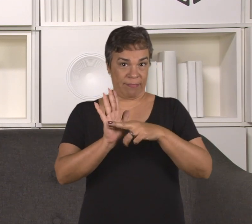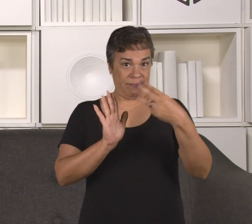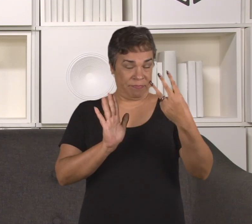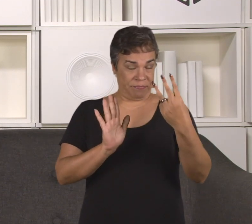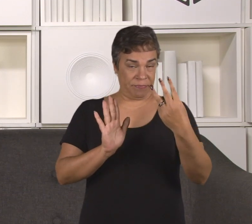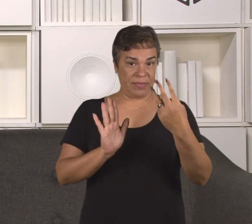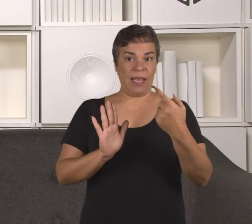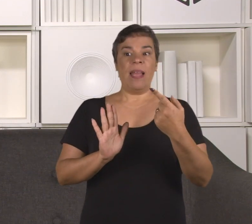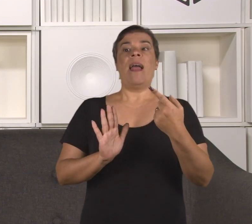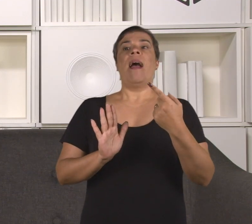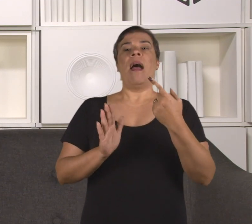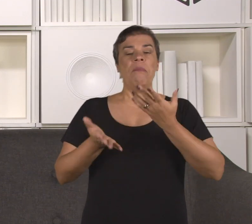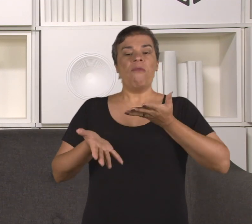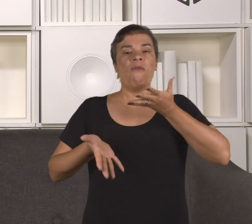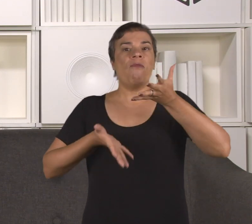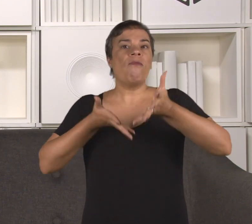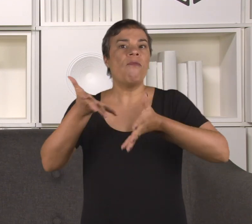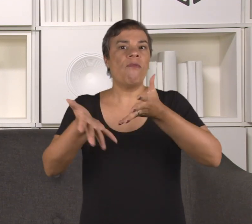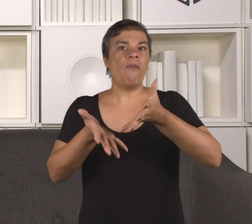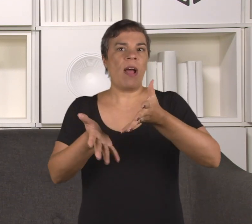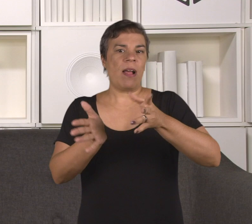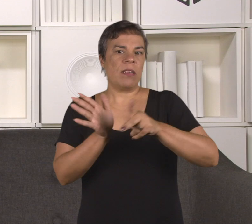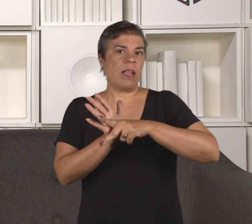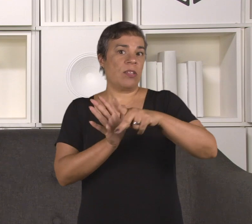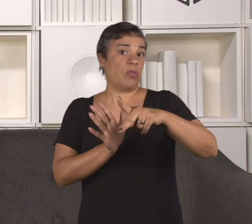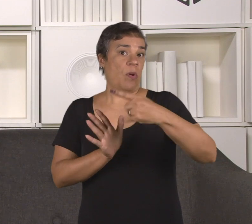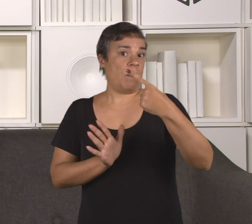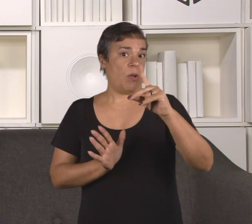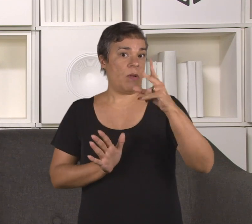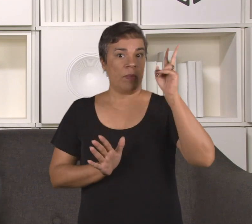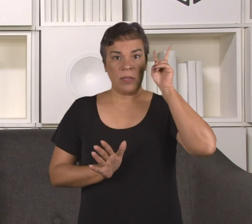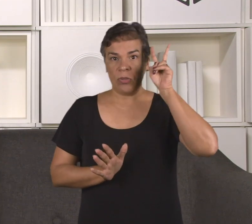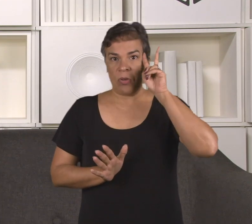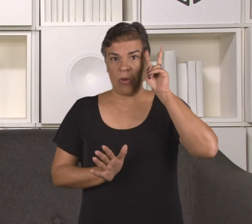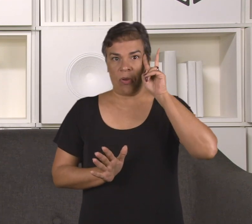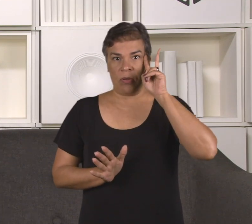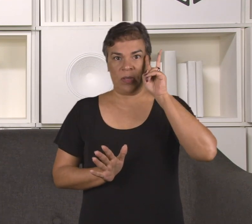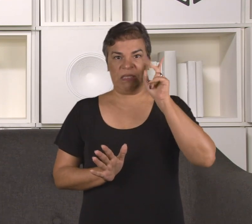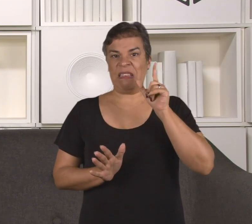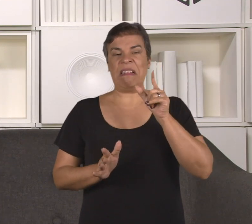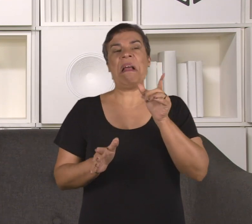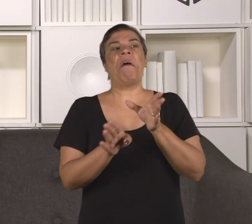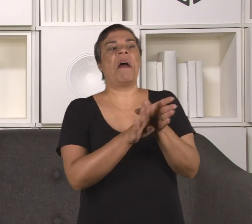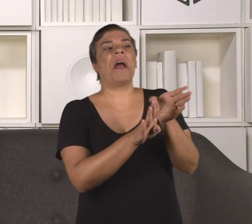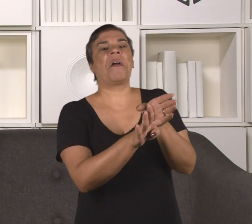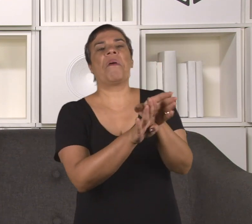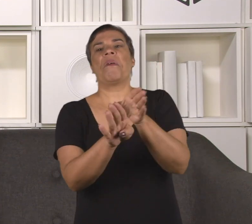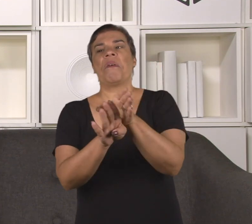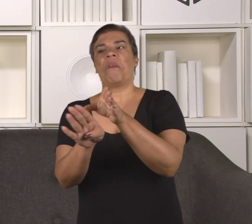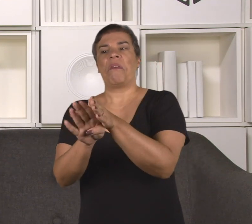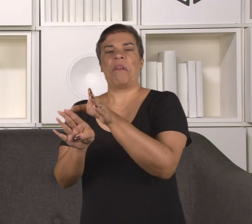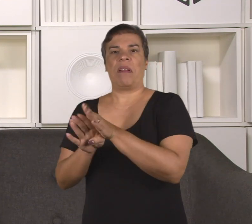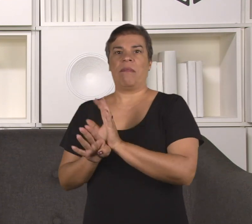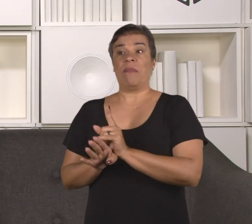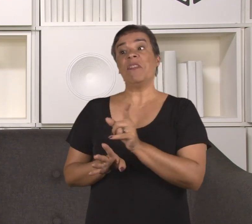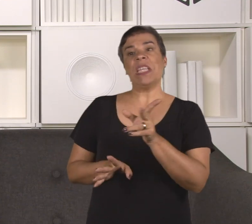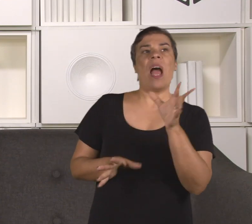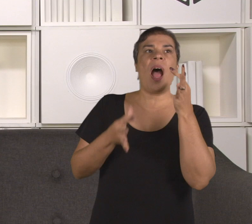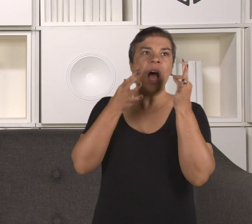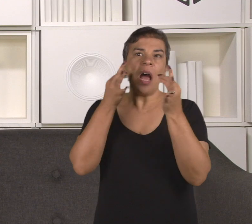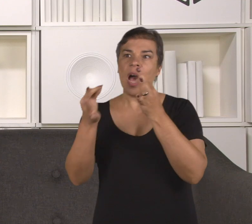tiver alguma coisa para falar, fale de você, fale da sua história, fale do seu coração. Numa boa roda